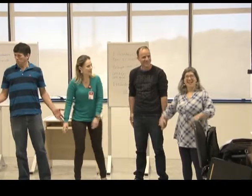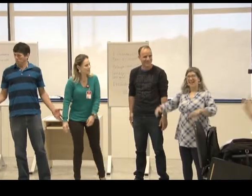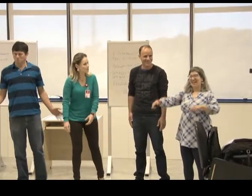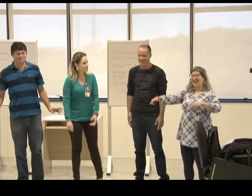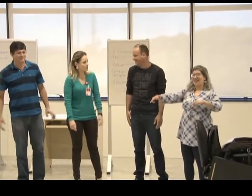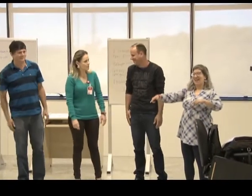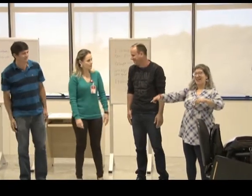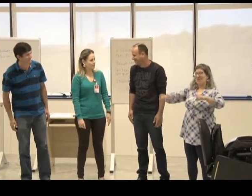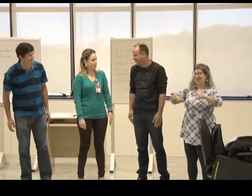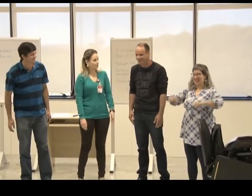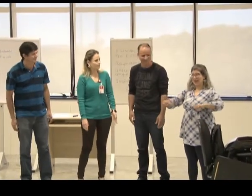Próximo.